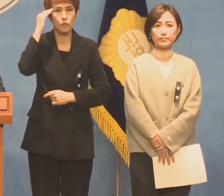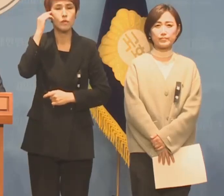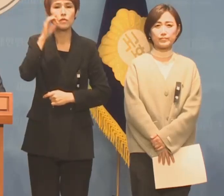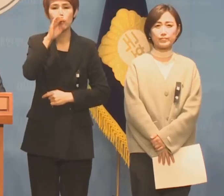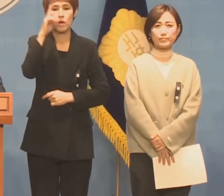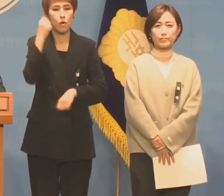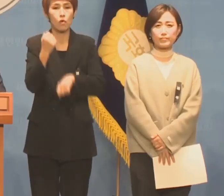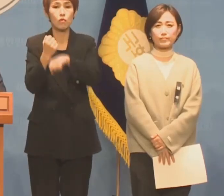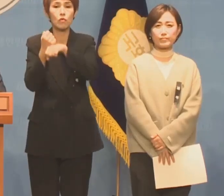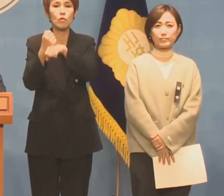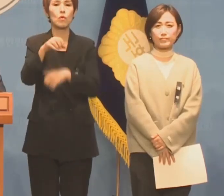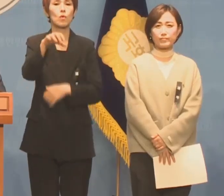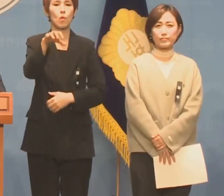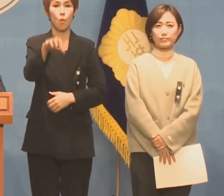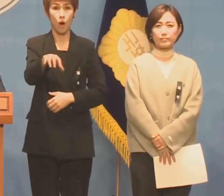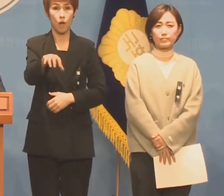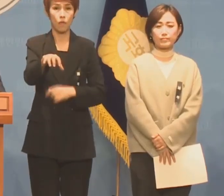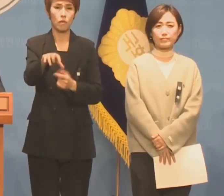한국학중앙연구원의